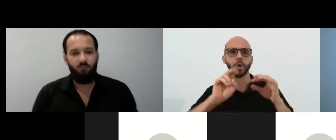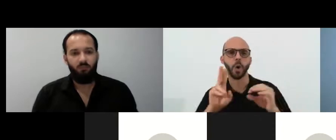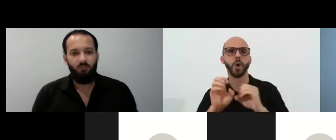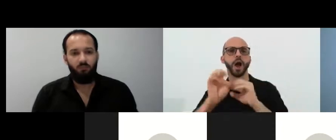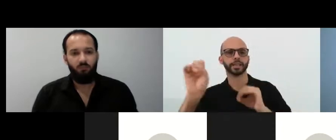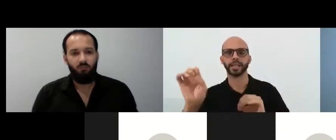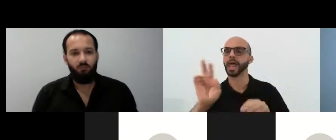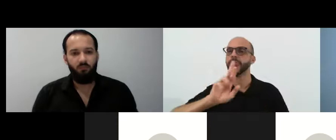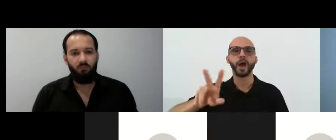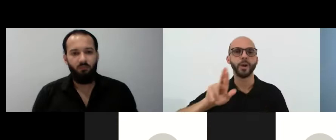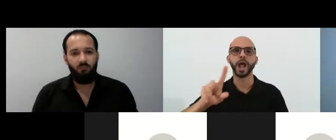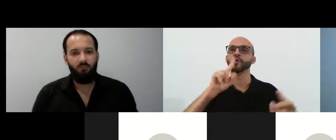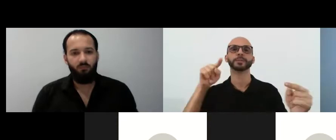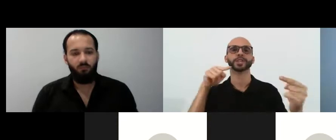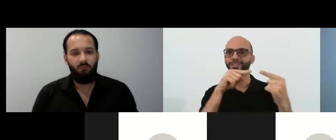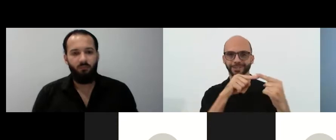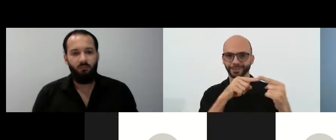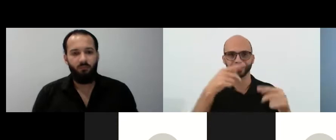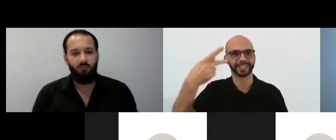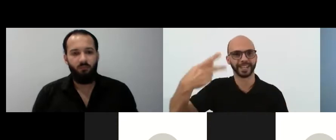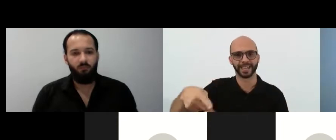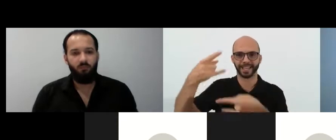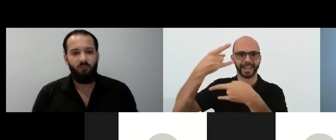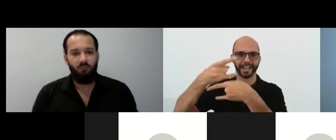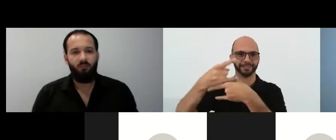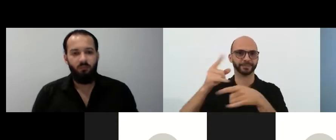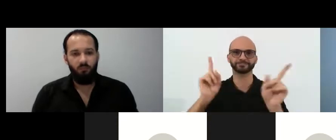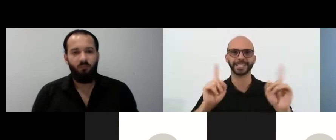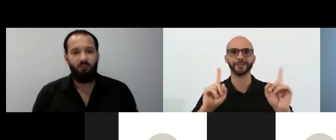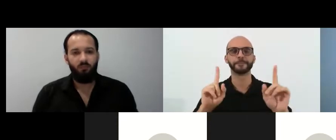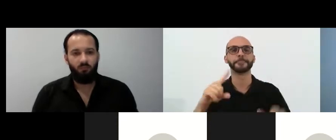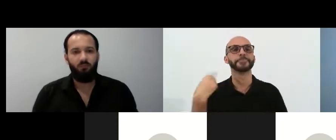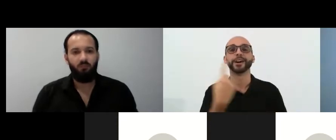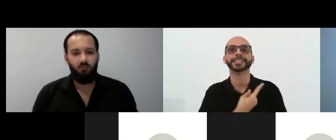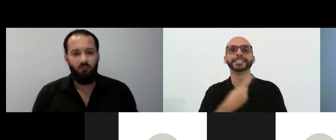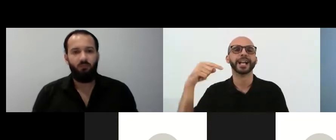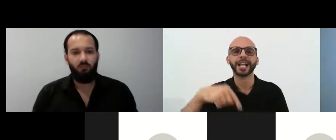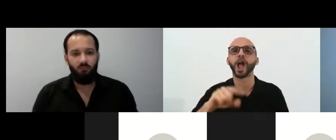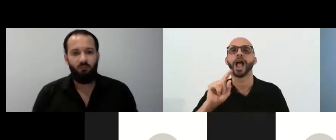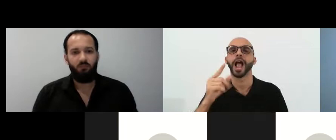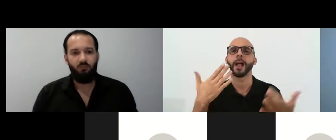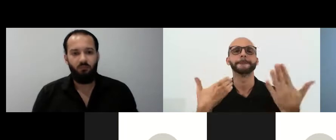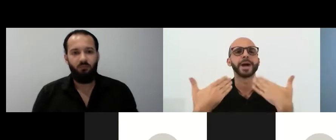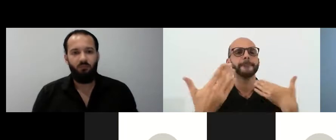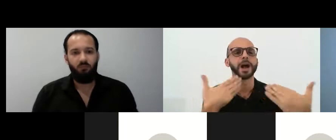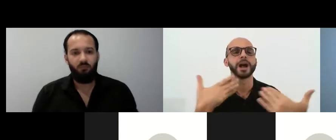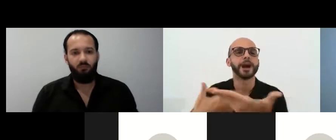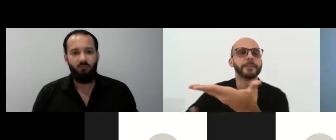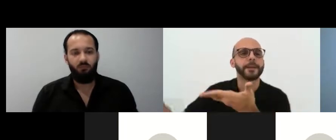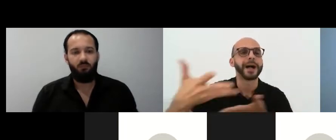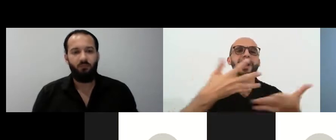certo, o ensino presencial ou o ensino à distância. Não é esse o nosso objetivo daqui da nossa live, não é isso. O